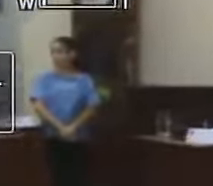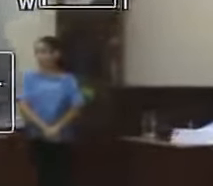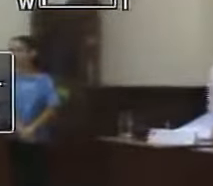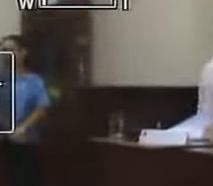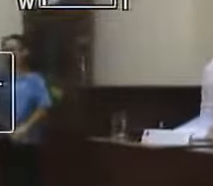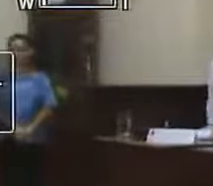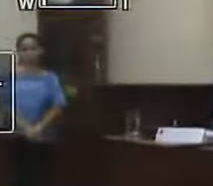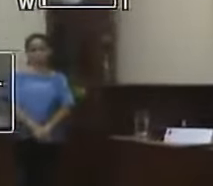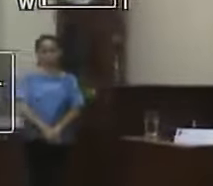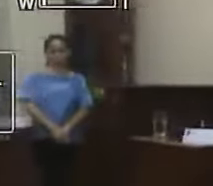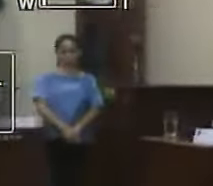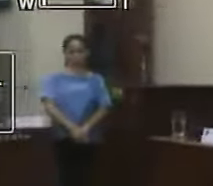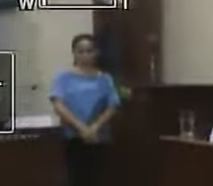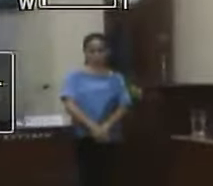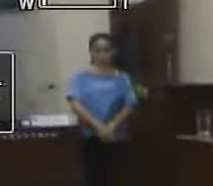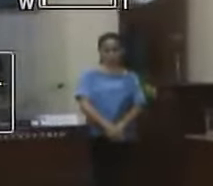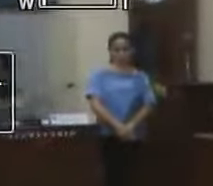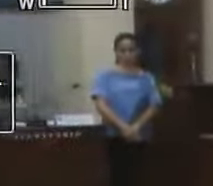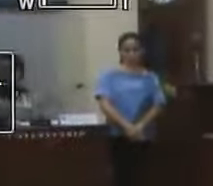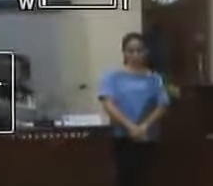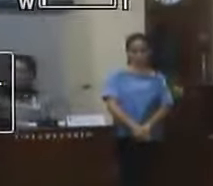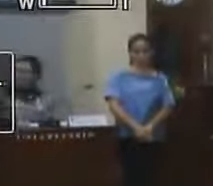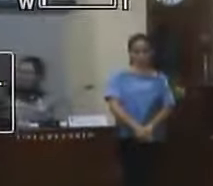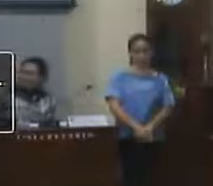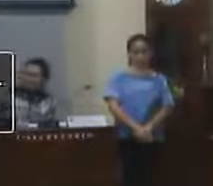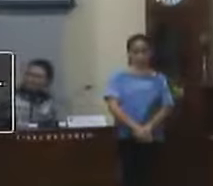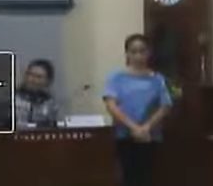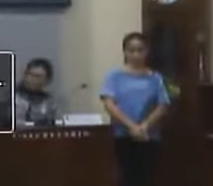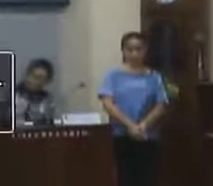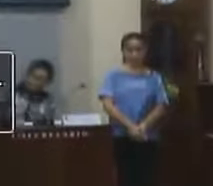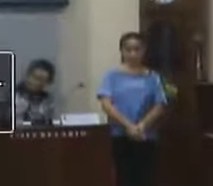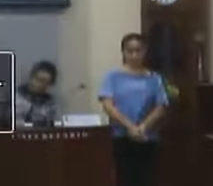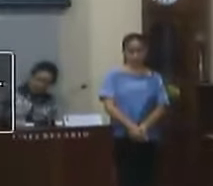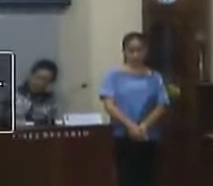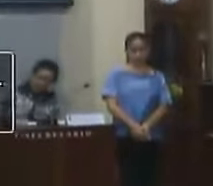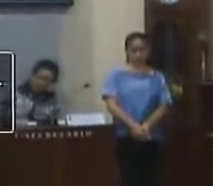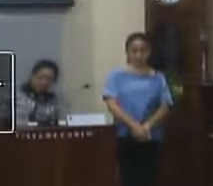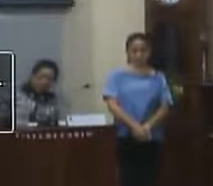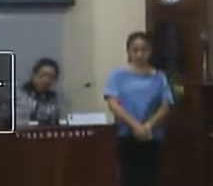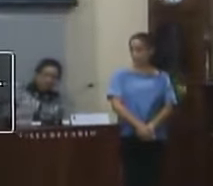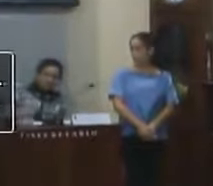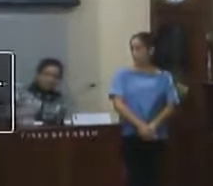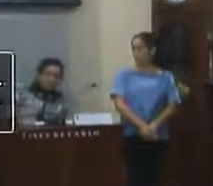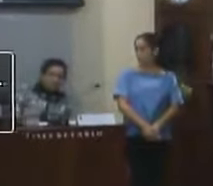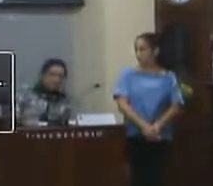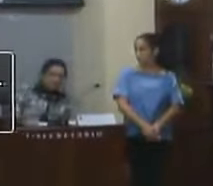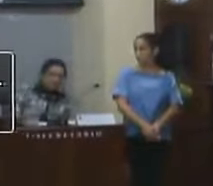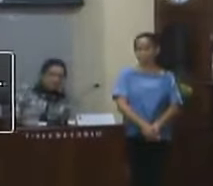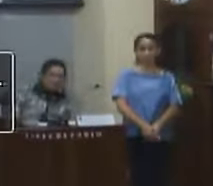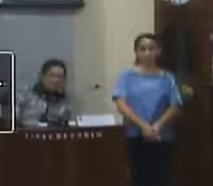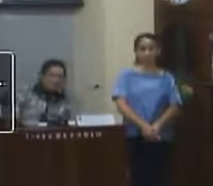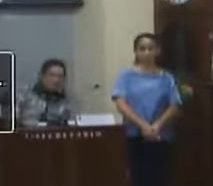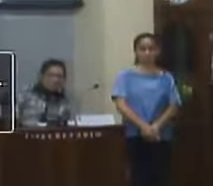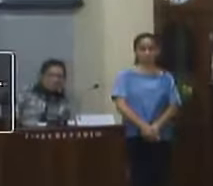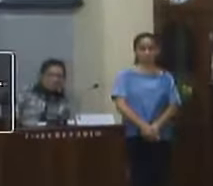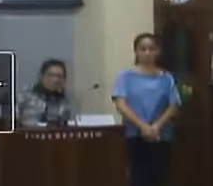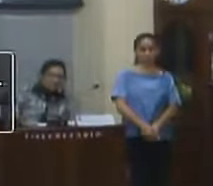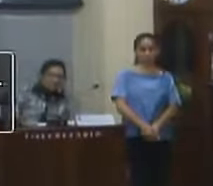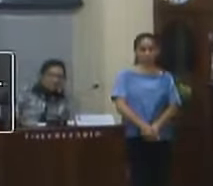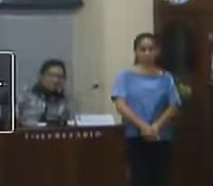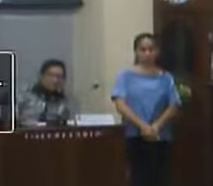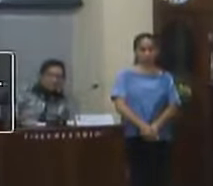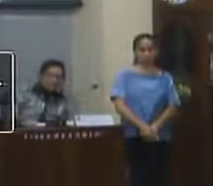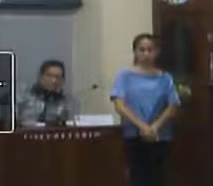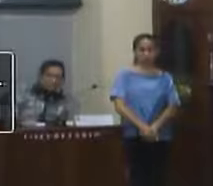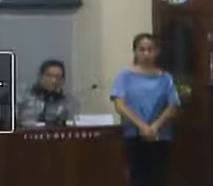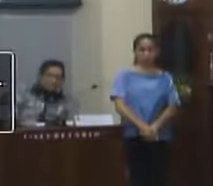Você chegou mais tarde para os seus compromissos, mas chegou na casa. Meus parabéns. Mesmo está viajando, ainda veio para a presidência ainda.